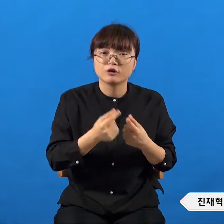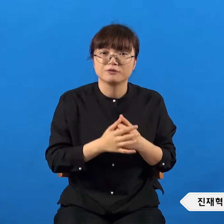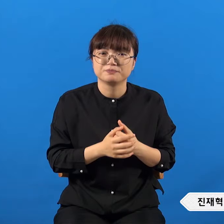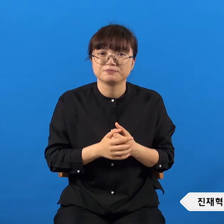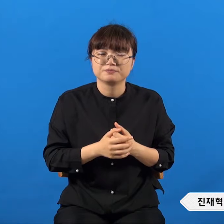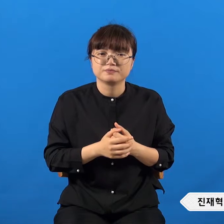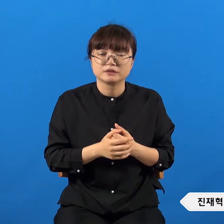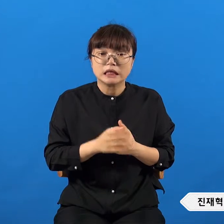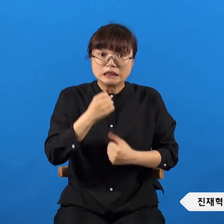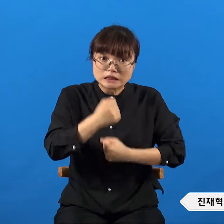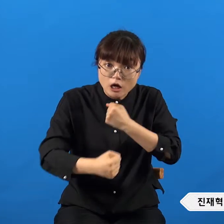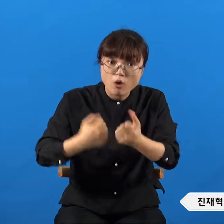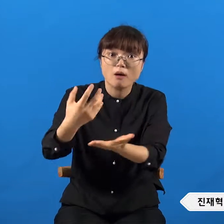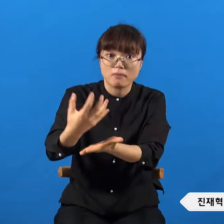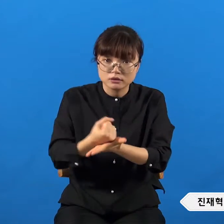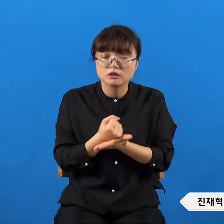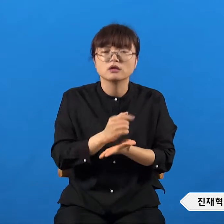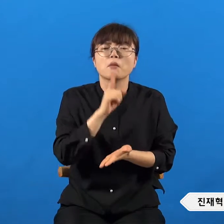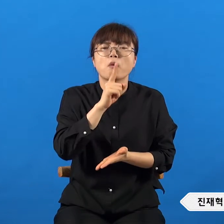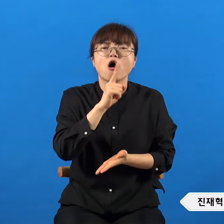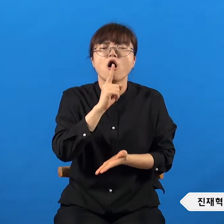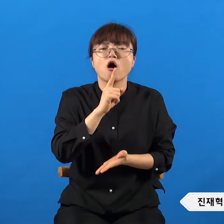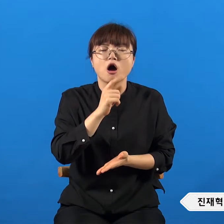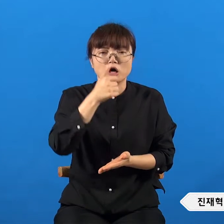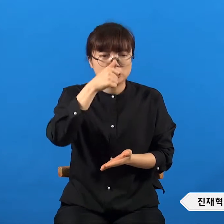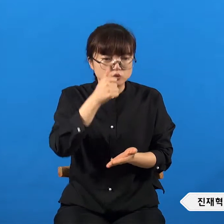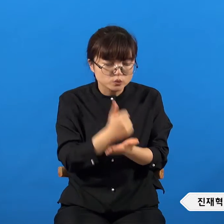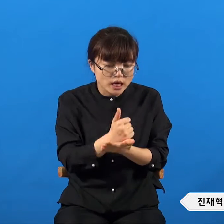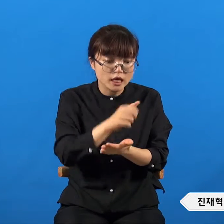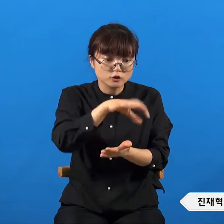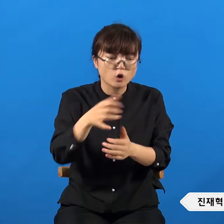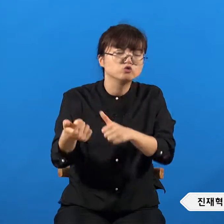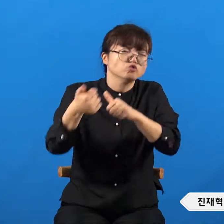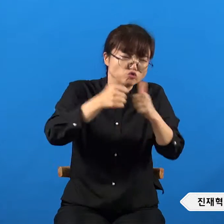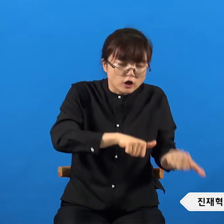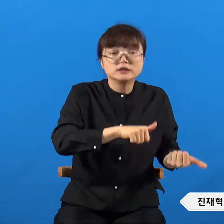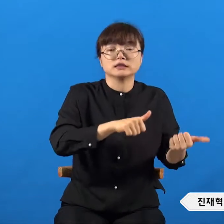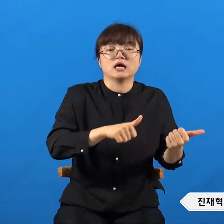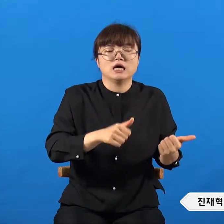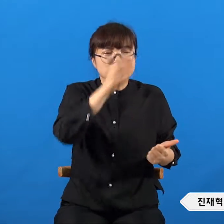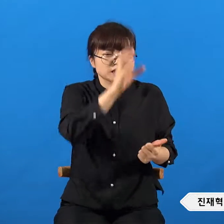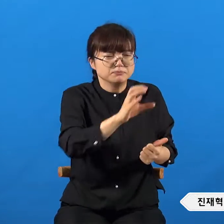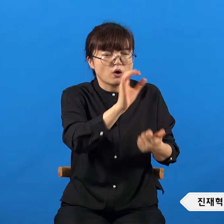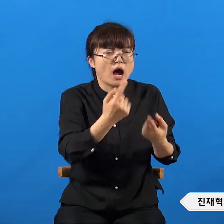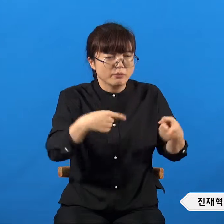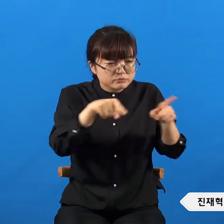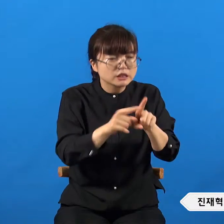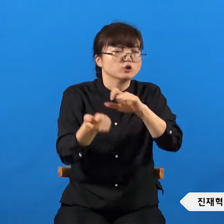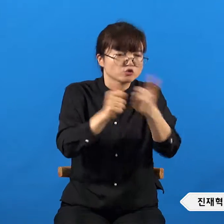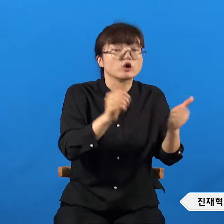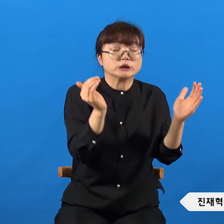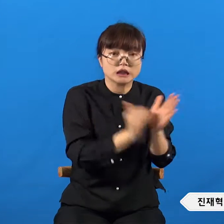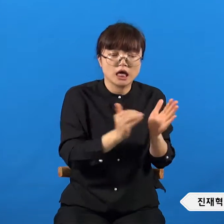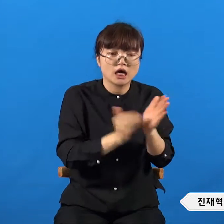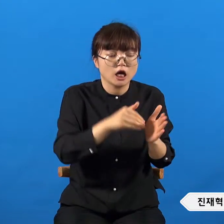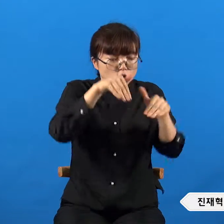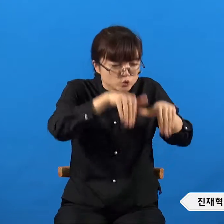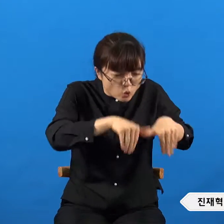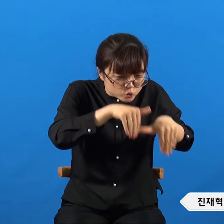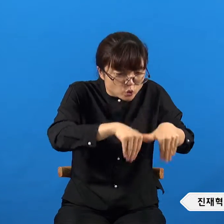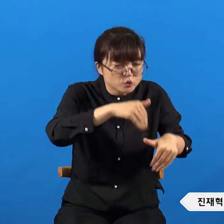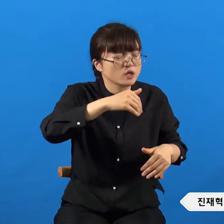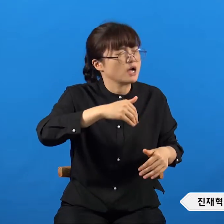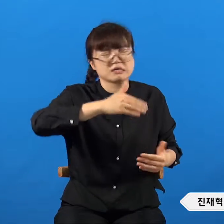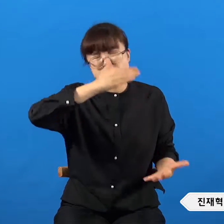것처럼 우리가 자유함을 받았다고 말합니다. 죄로 죽었다고 십자가와 함께했다고 말합니다.